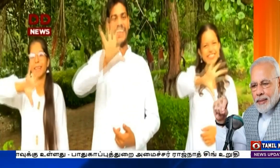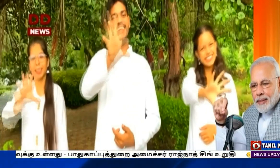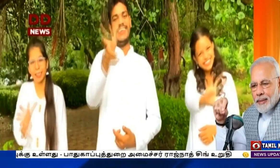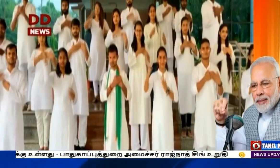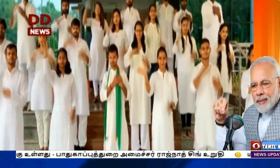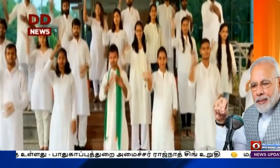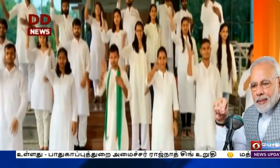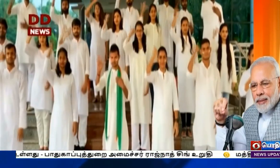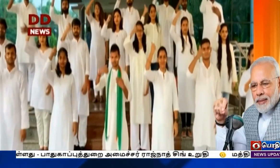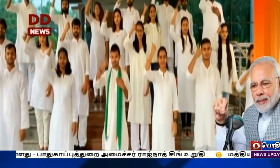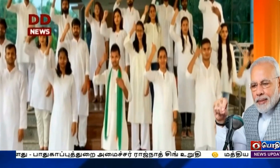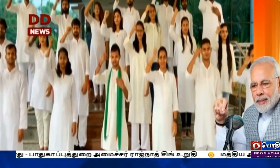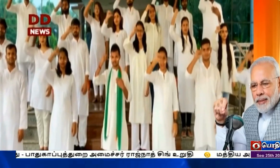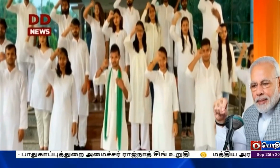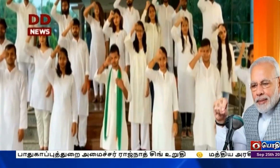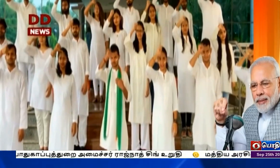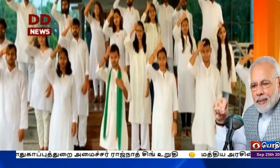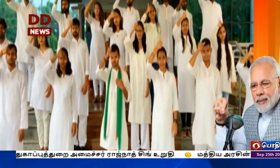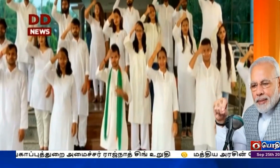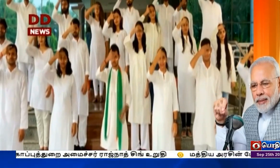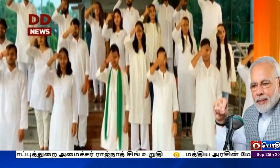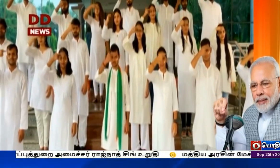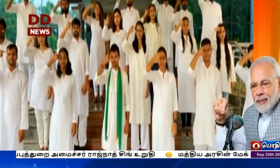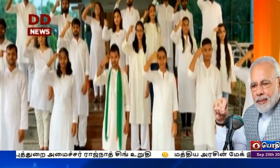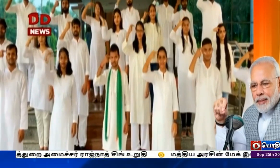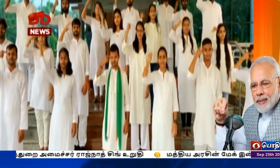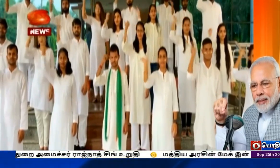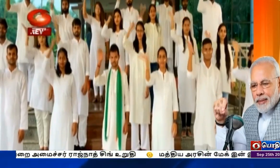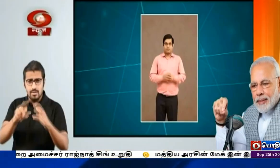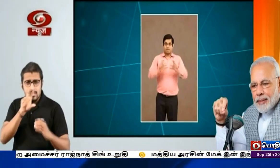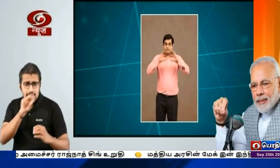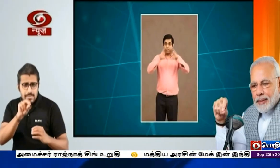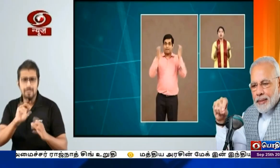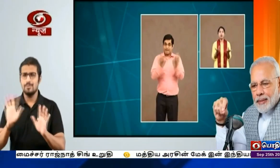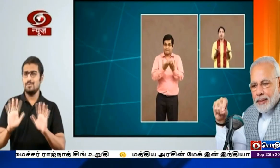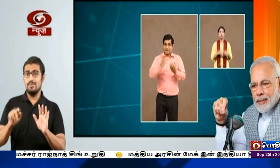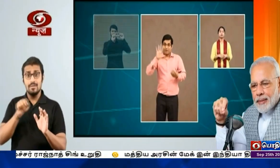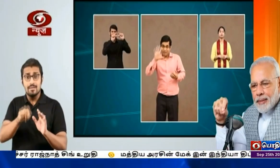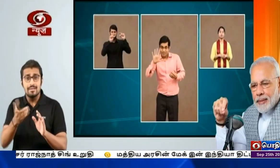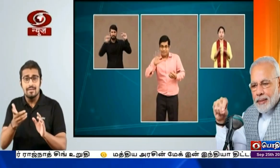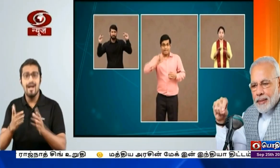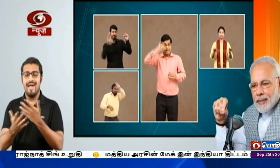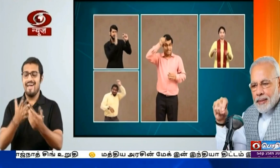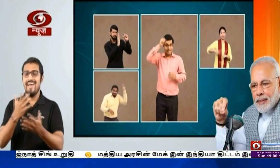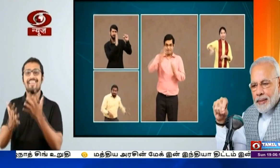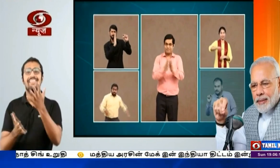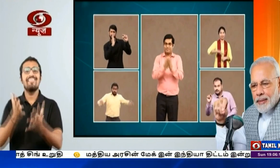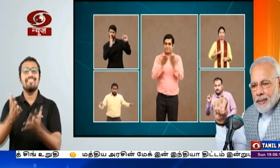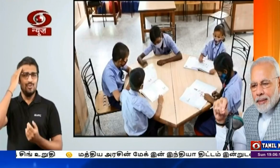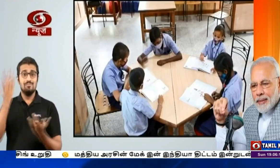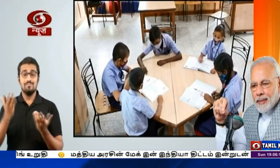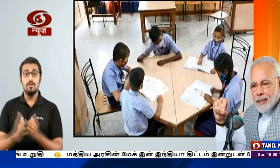कई संस्थाओं ने इंडियन साइन लैंग्वेज में अपने चैनल शुरू कर दिए हैं यानी